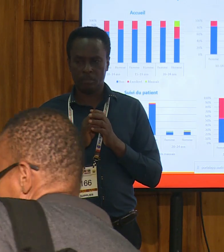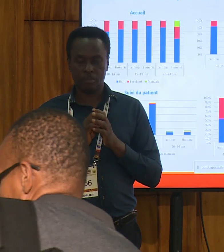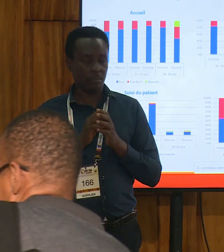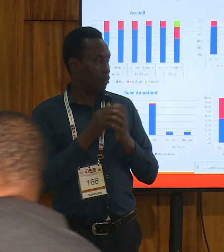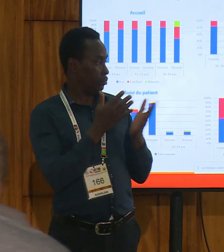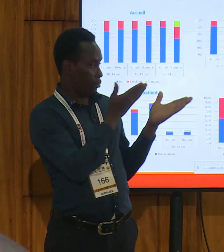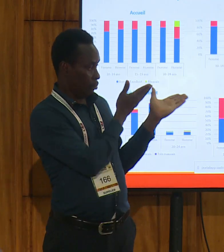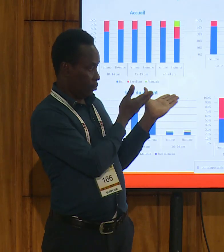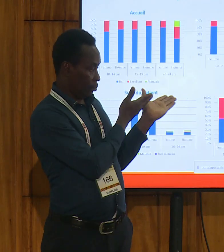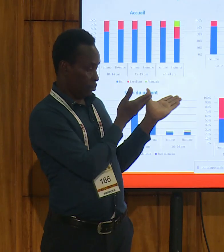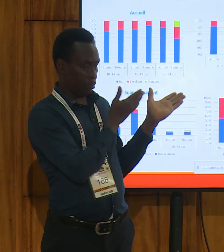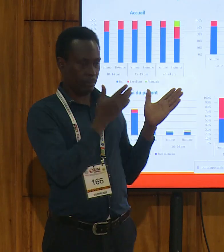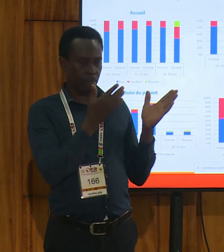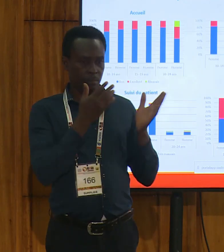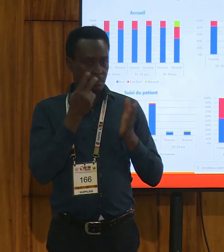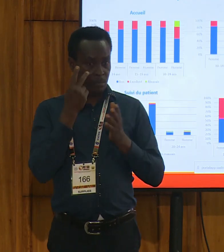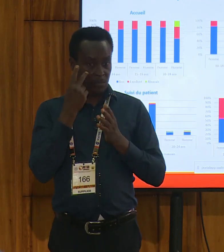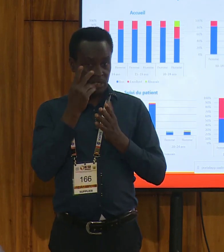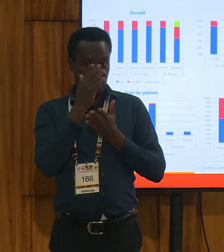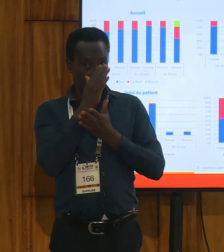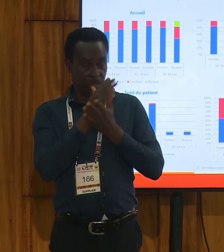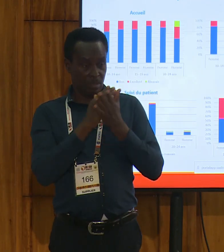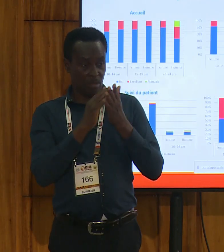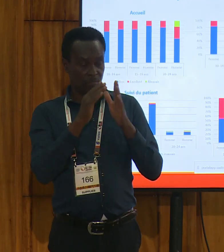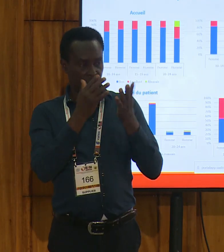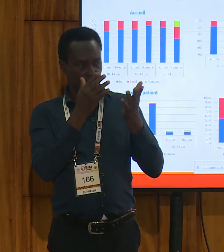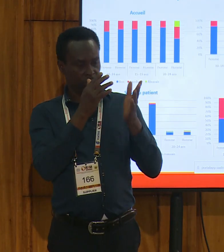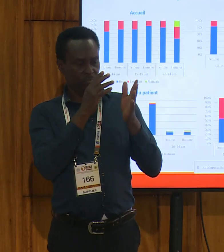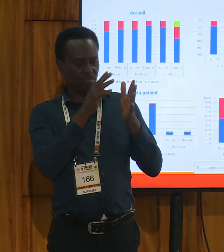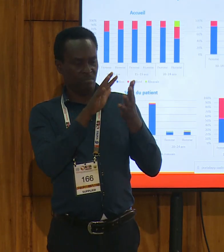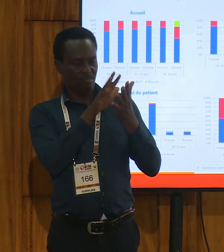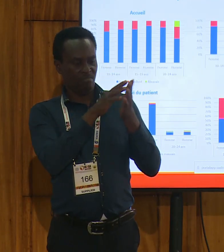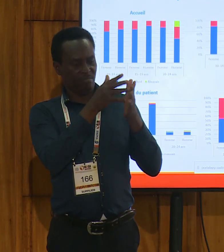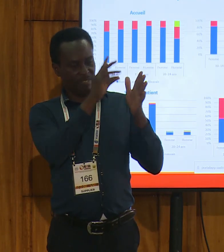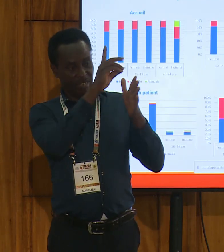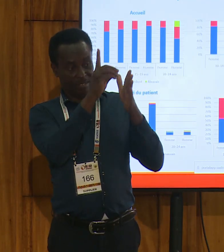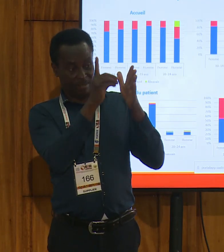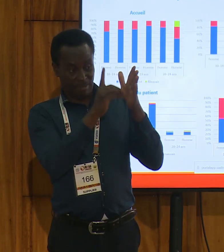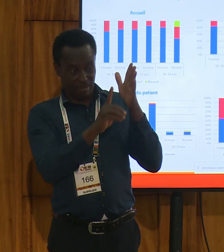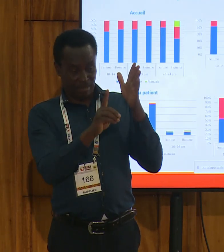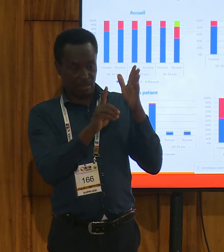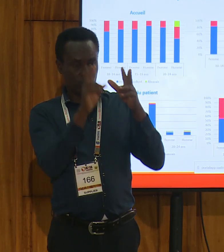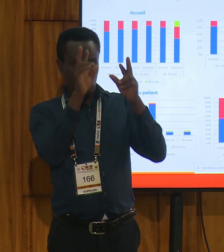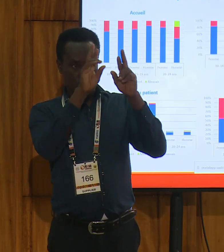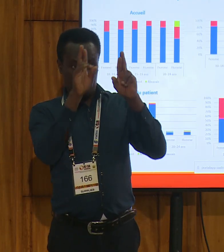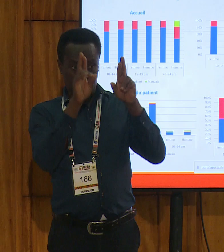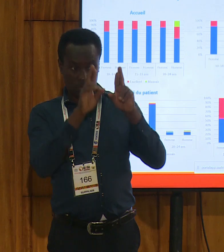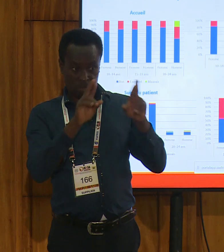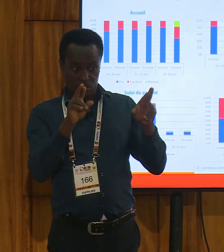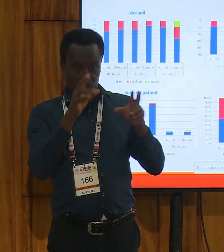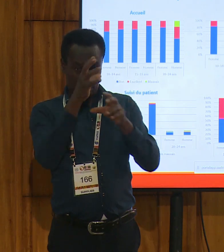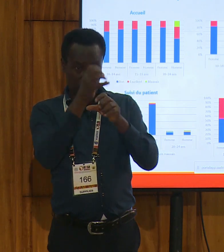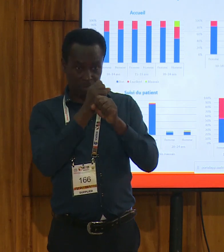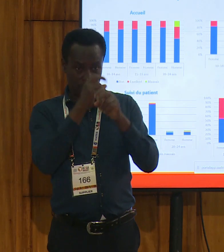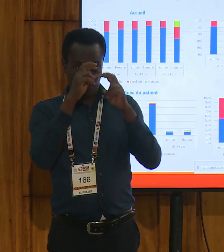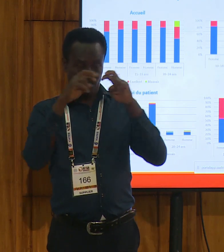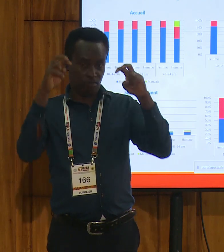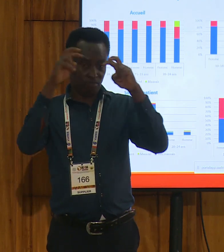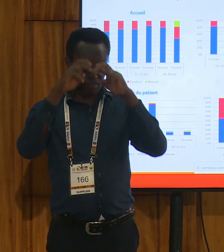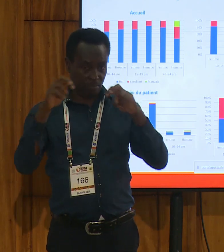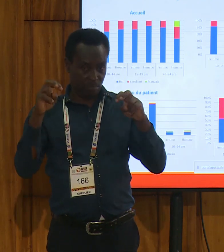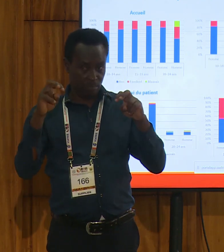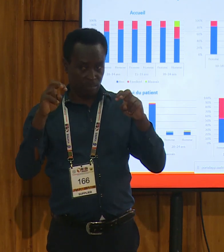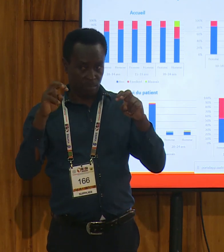Ici, nous pouvons voir en quelque sorte l'accueil, les résultats en termes d'accueil, d'hygiène, de suivi des